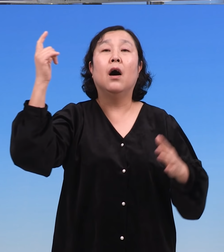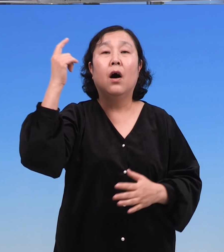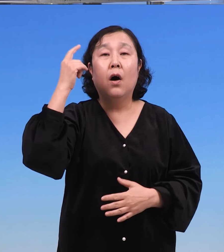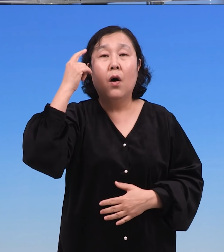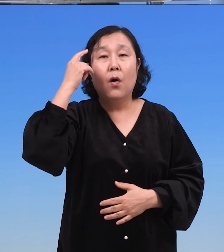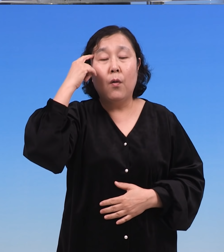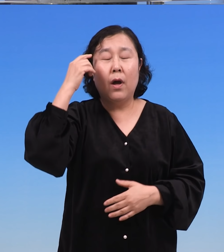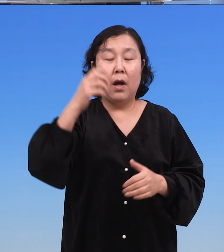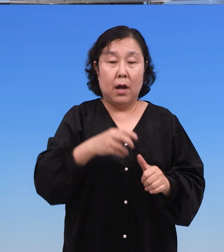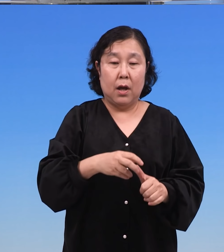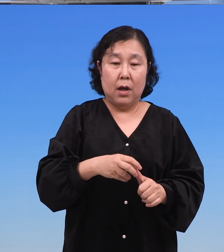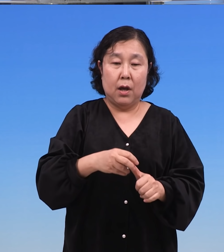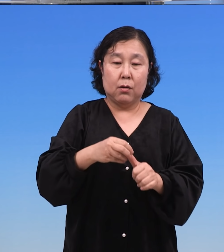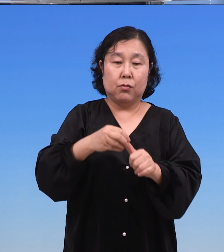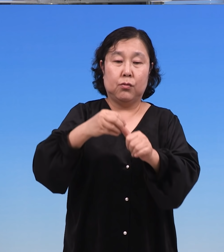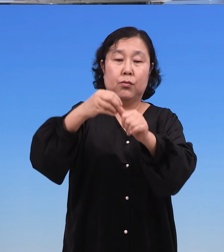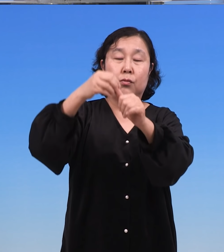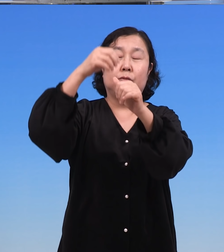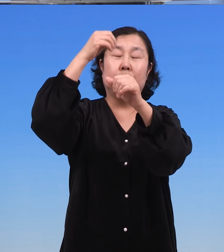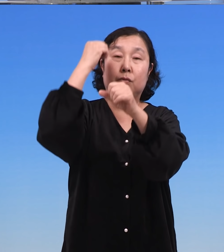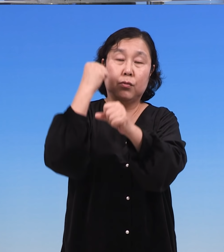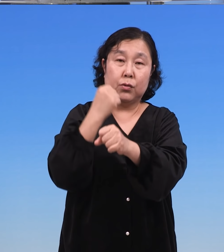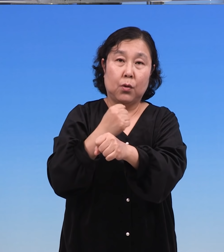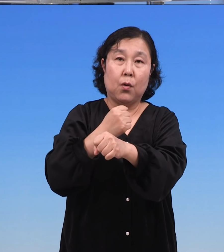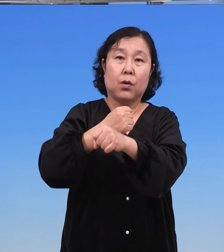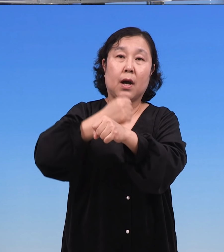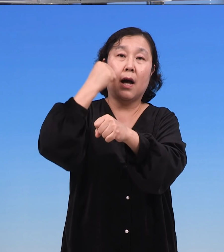왜 구속하여 주는지